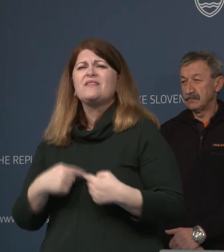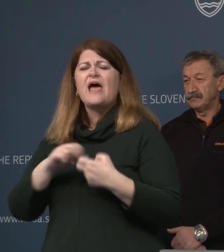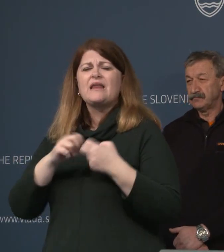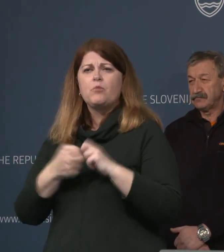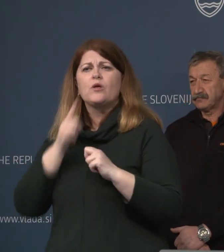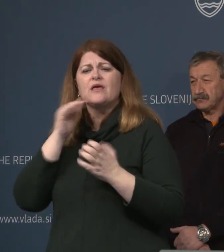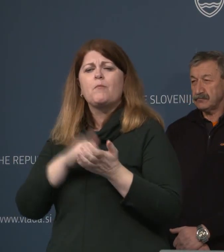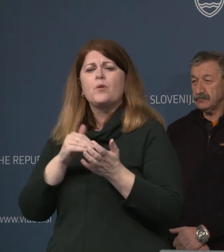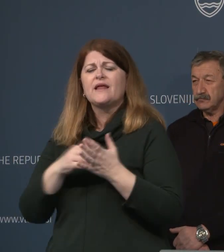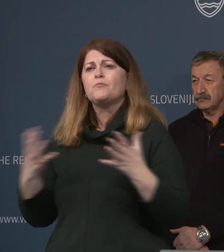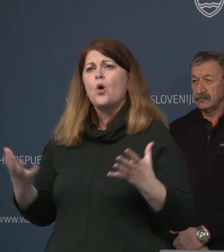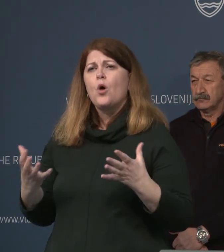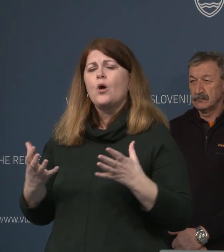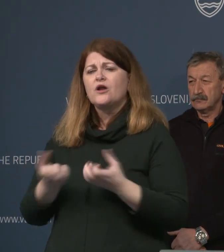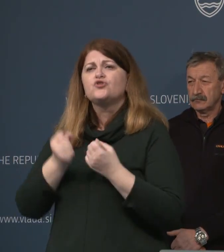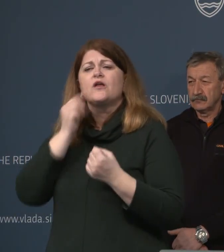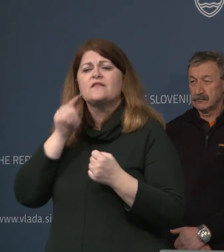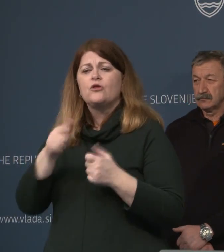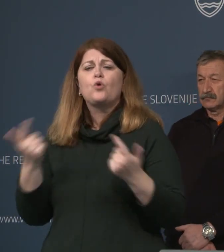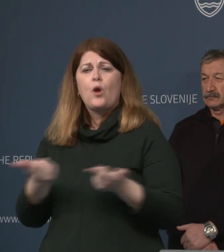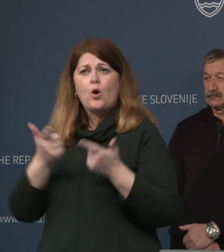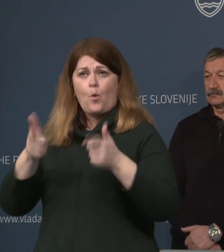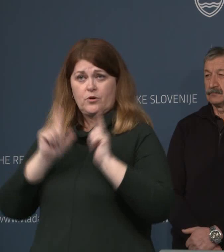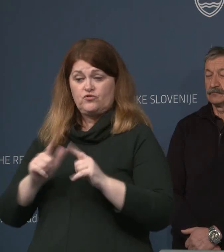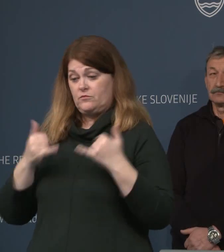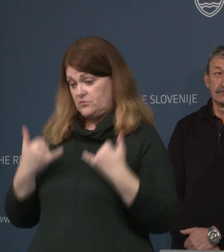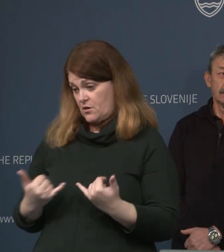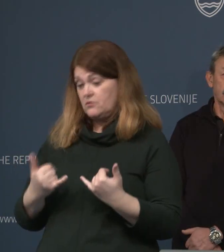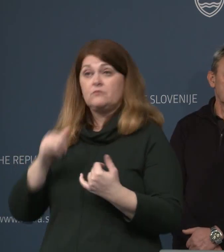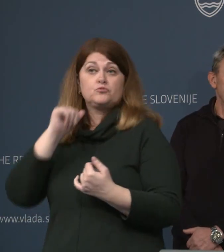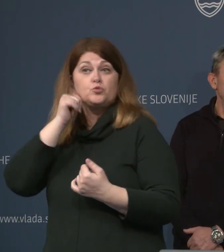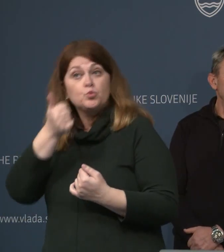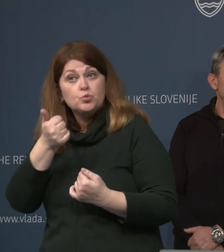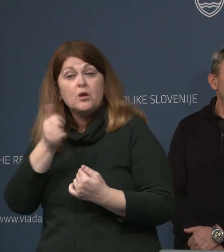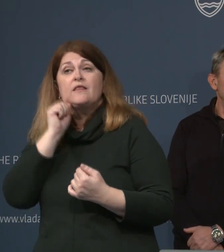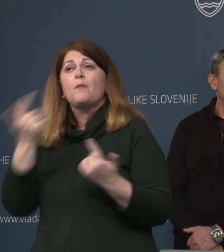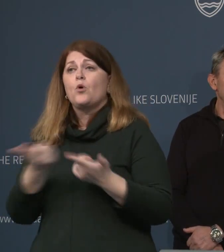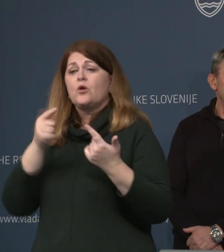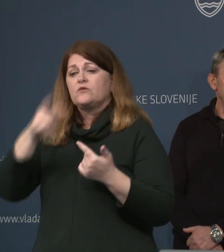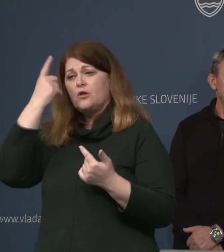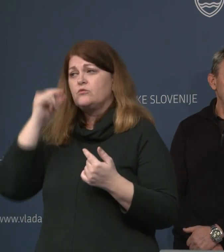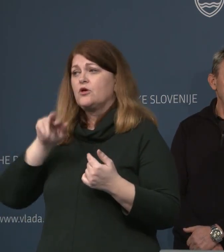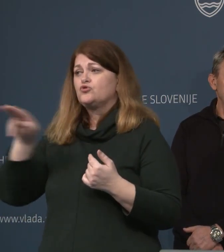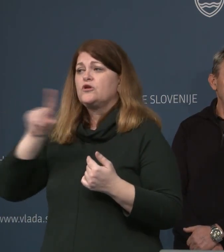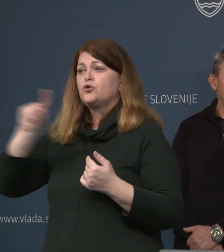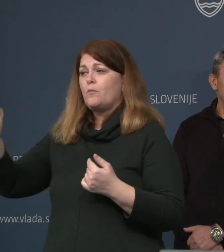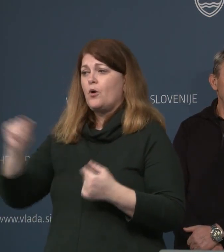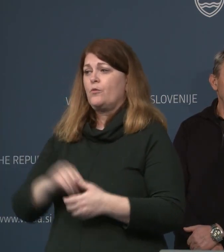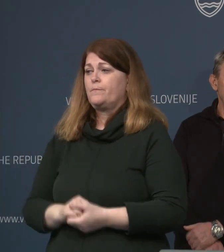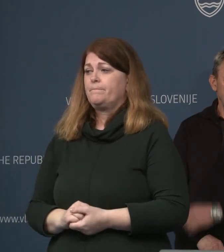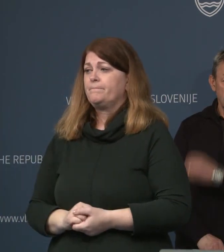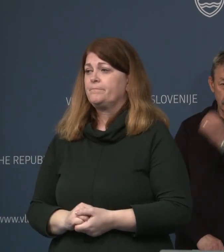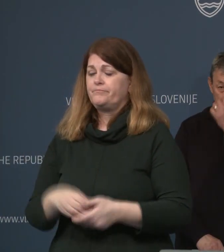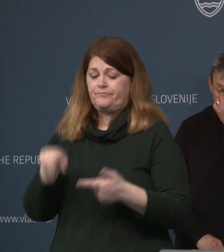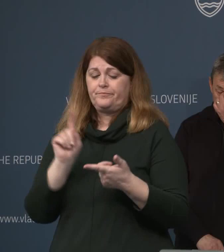ki ga bo treba rešiti. Kdaj lahko to rešitev približno pričakujemo? Je to danes ali jutri? Kdaj bodo lahko ti ljudje šli domov?